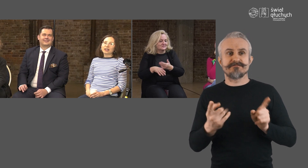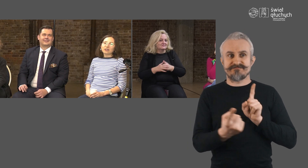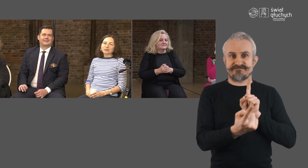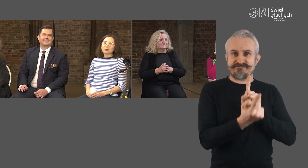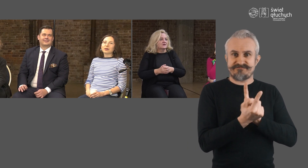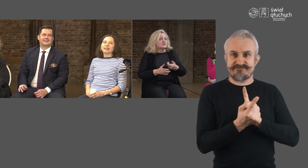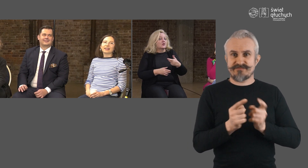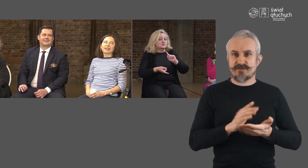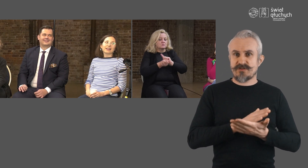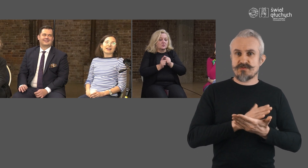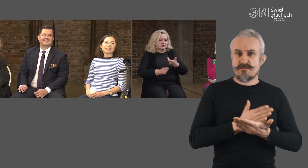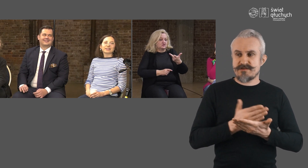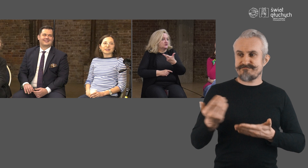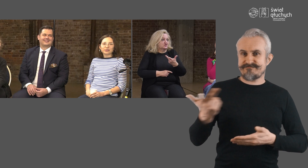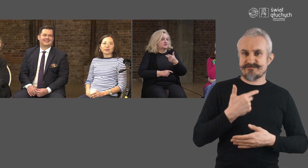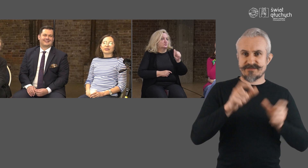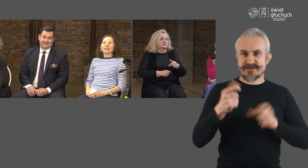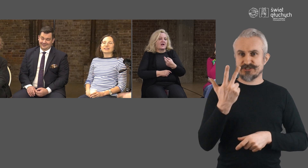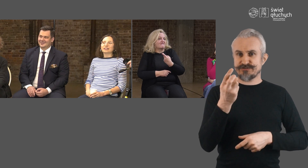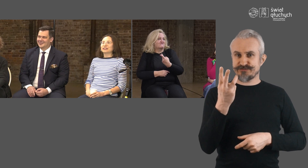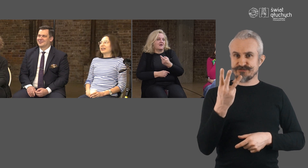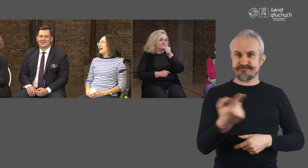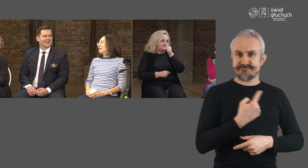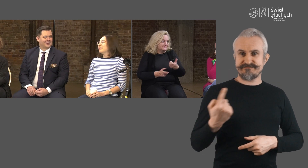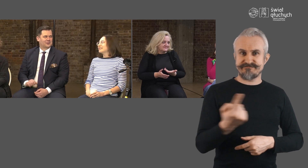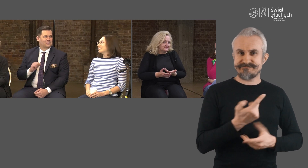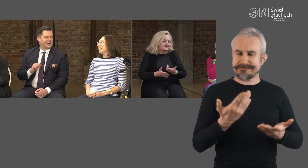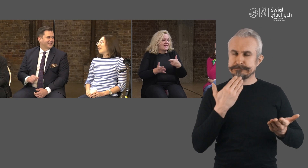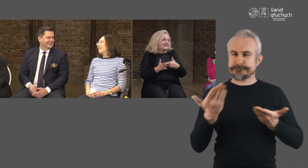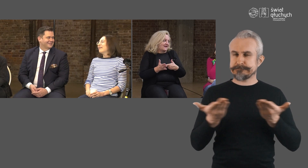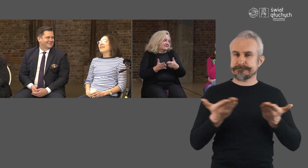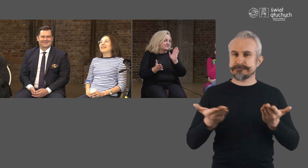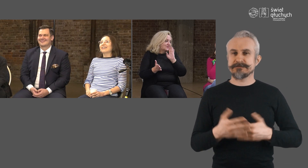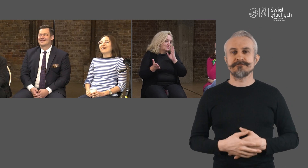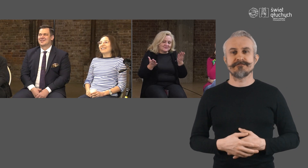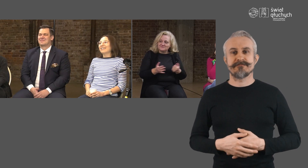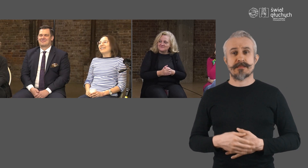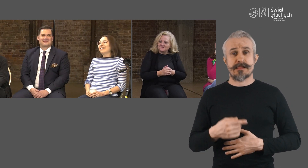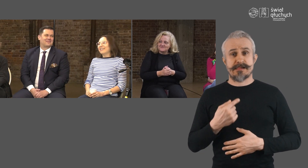dla 3 osób, a nie dla 2. Że ja pacjent